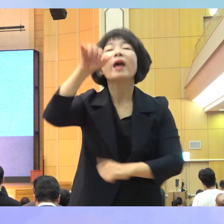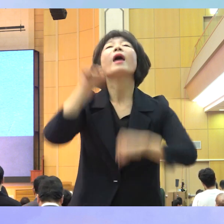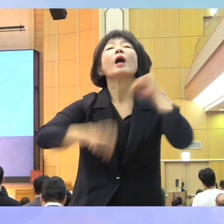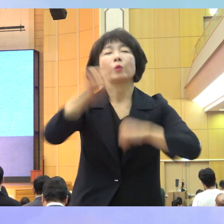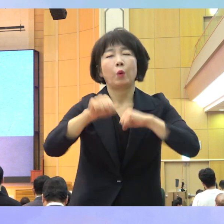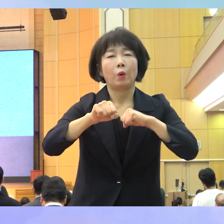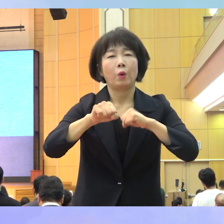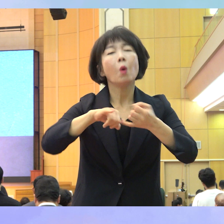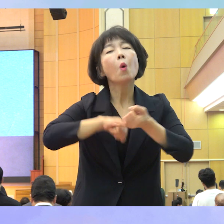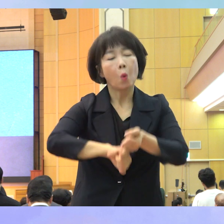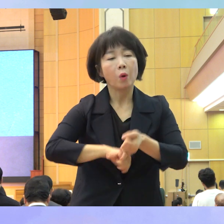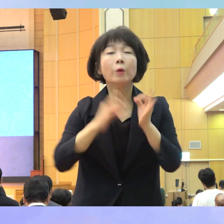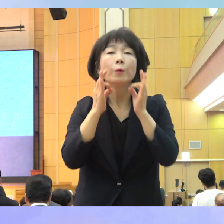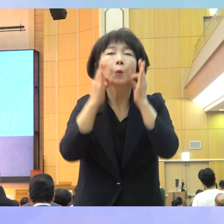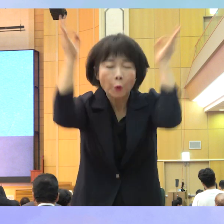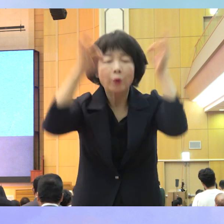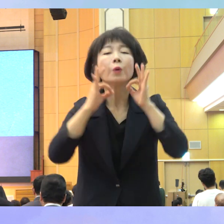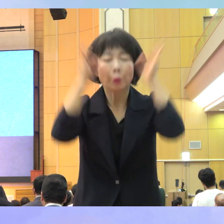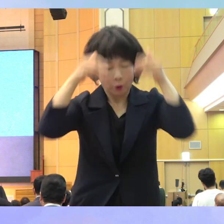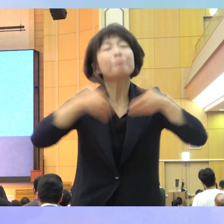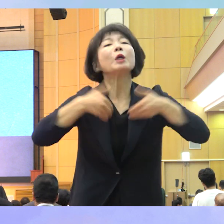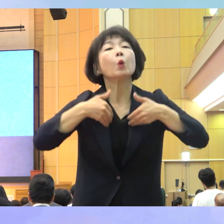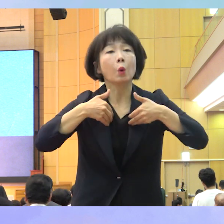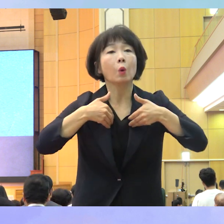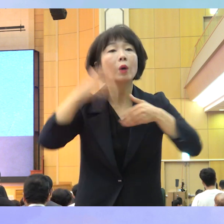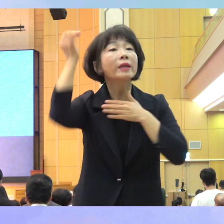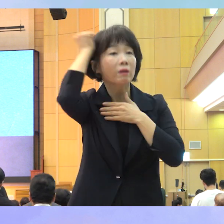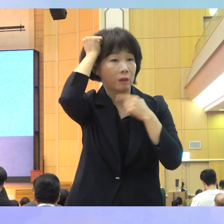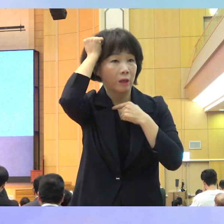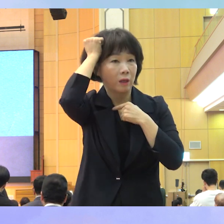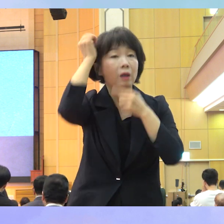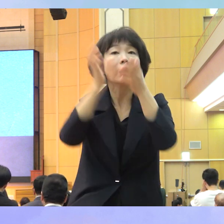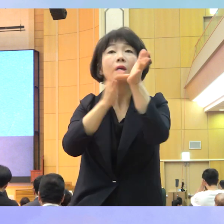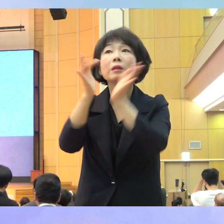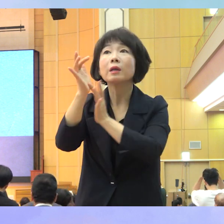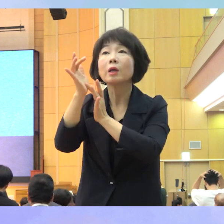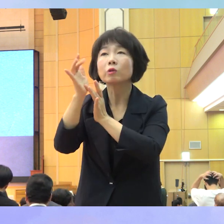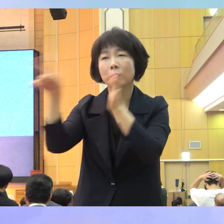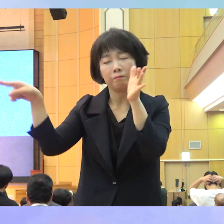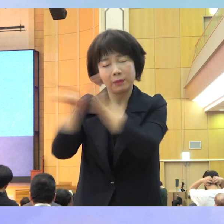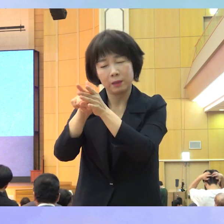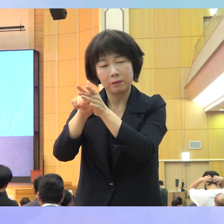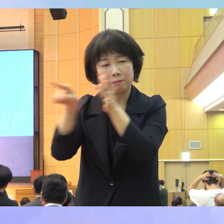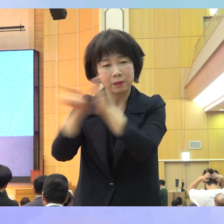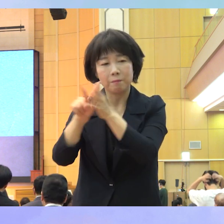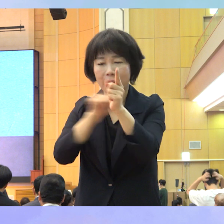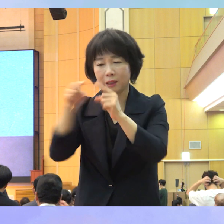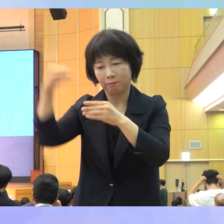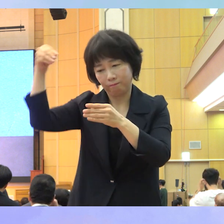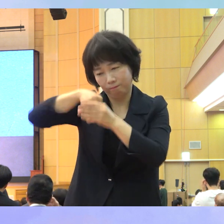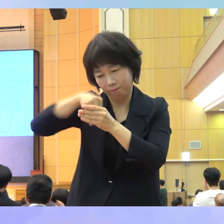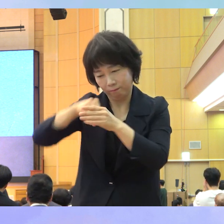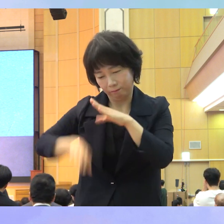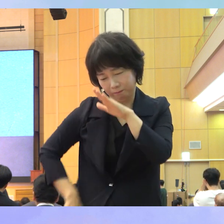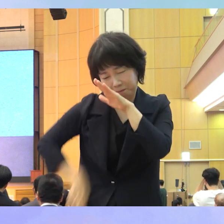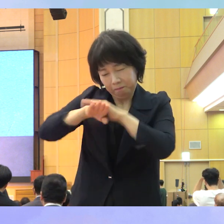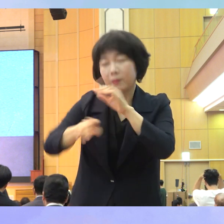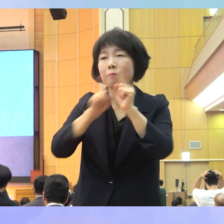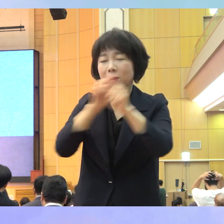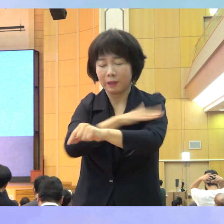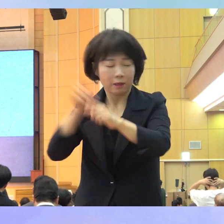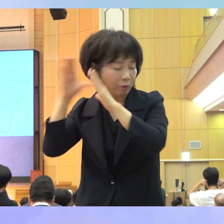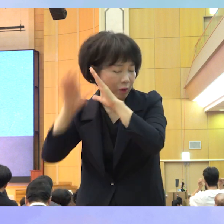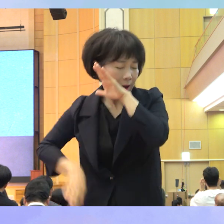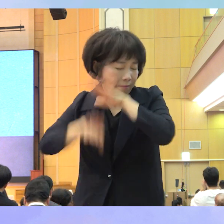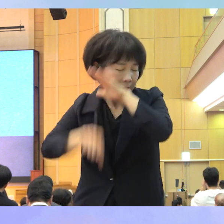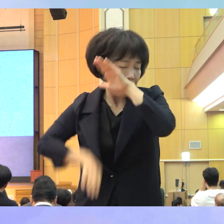노력도 필요하다는 것을 알았습니다. 예수님을 자꾸 채워 넣으면서, 복음과 말씀을 채워